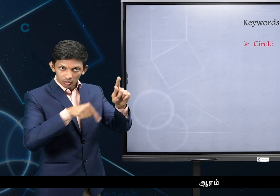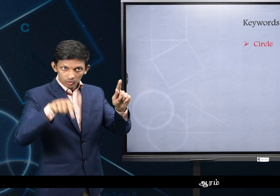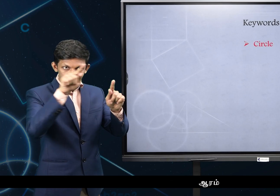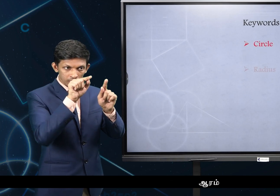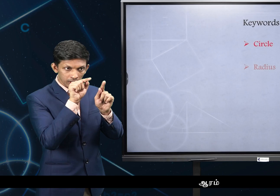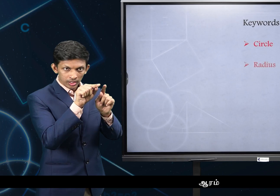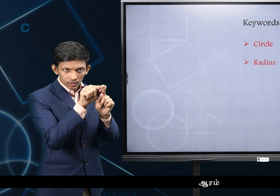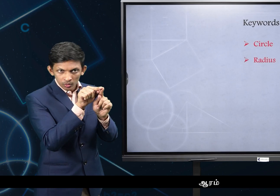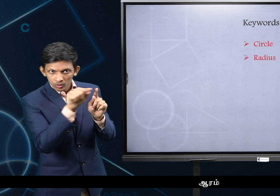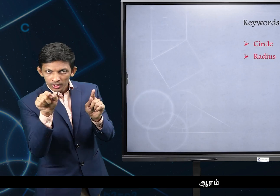ஆரம்,